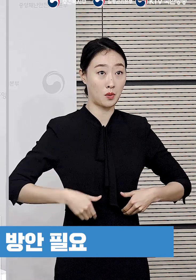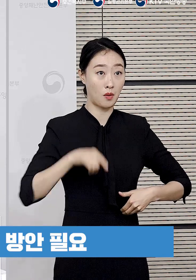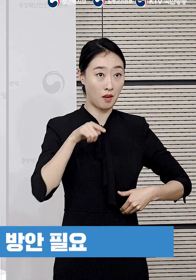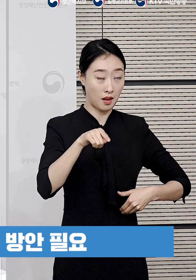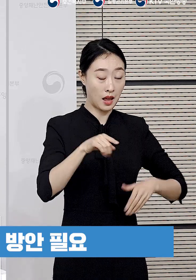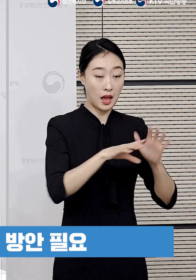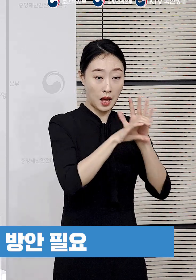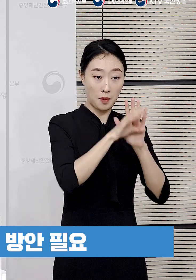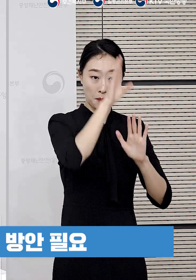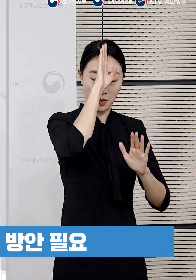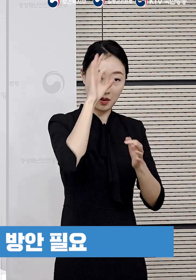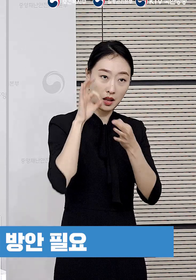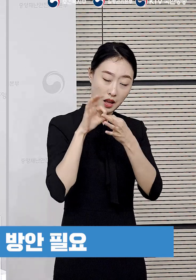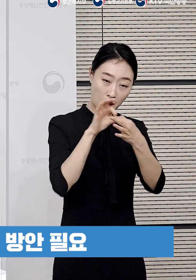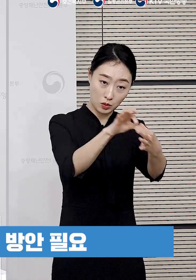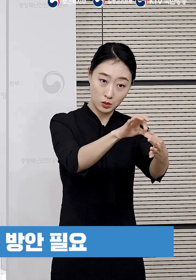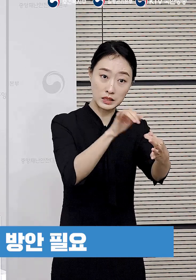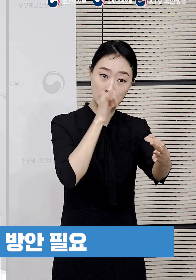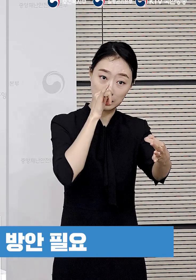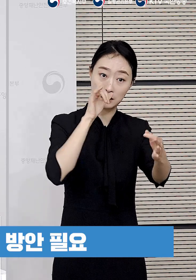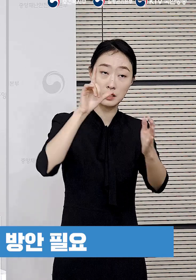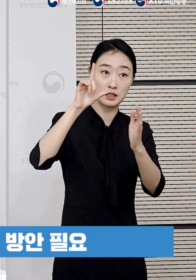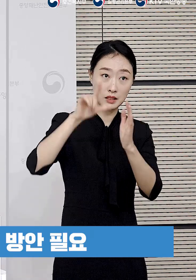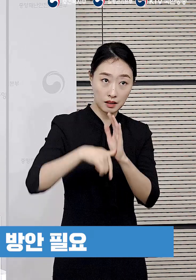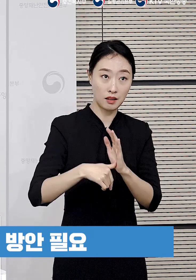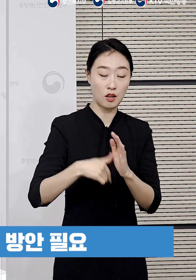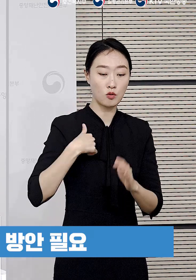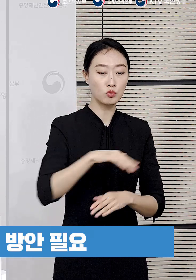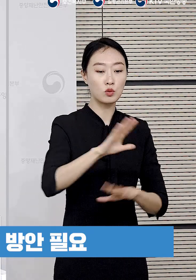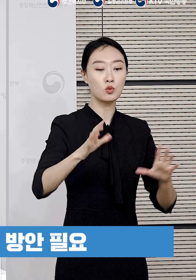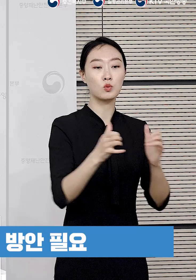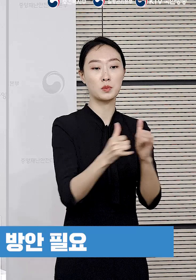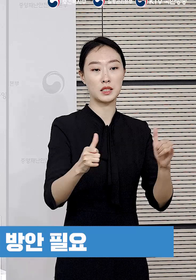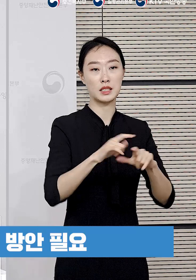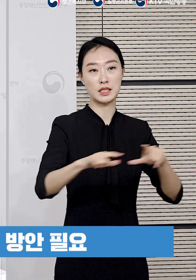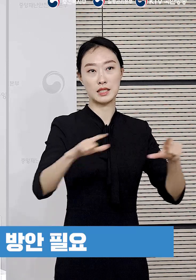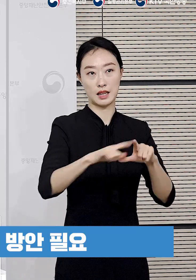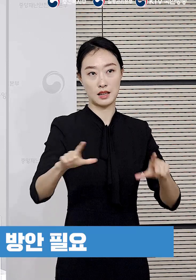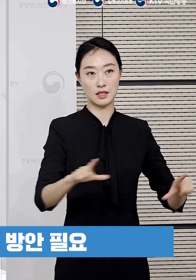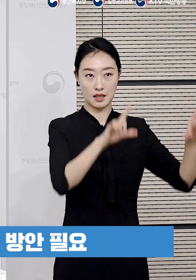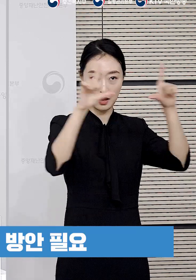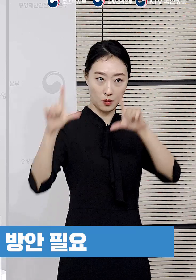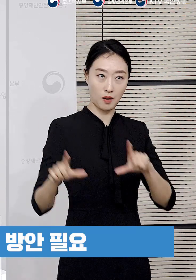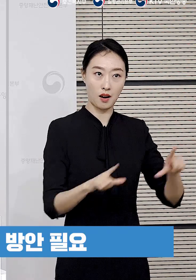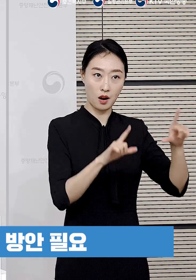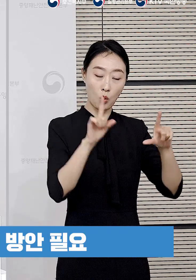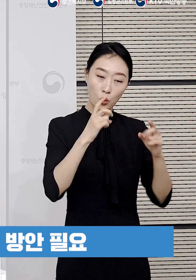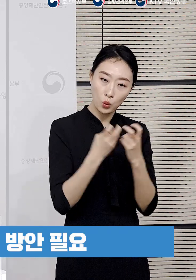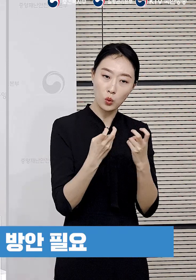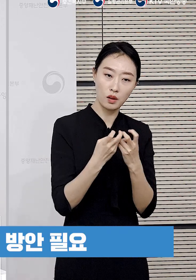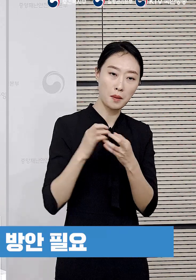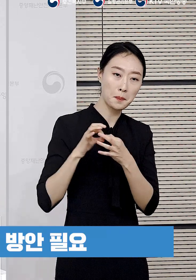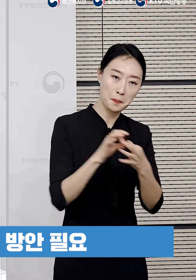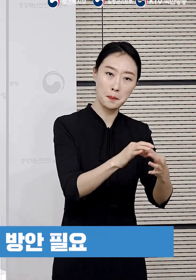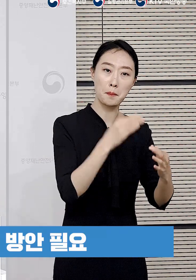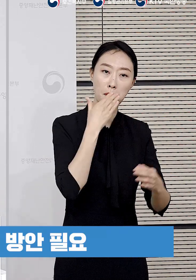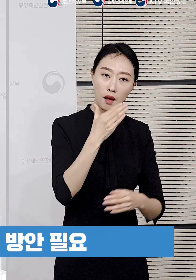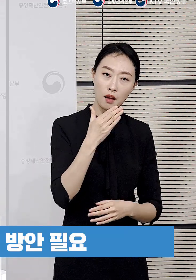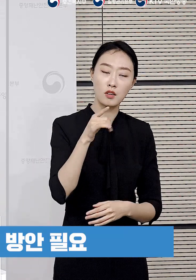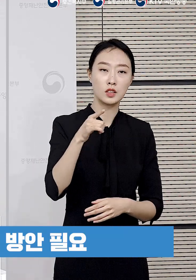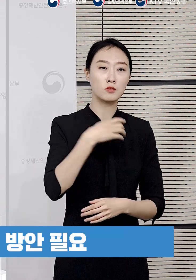바이러스 감염병이 이제 지속이 된다고 했을 때 우리의 어떤 국민들의 어떤 일상적인 삶들을 어떻게 이제 영위해